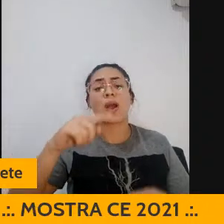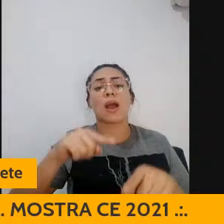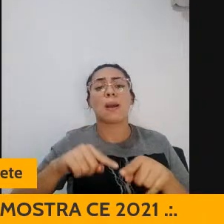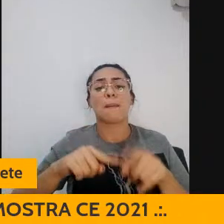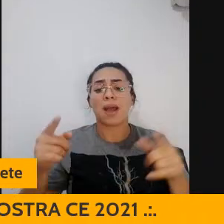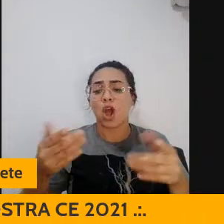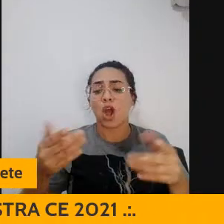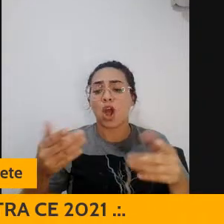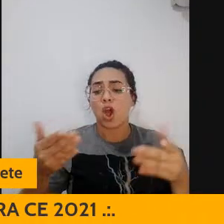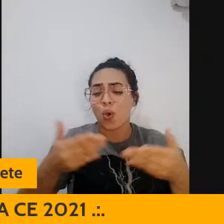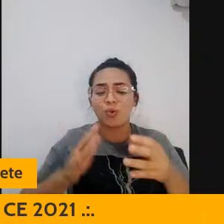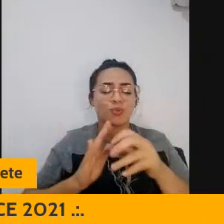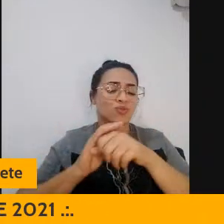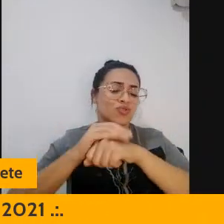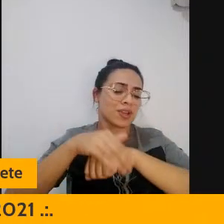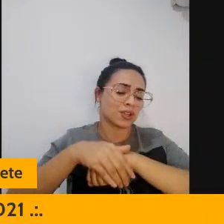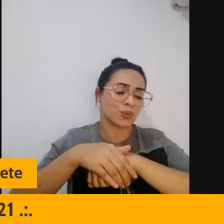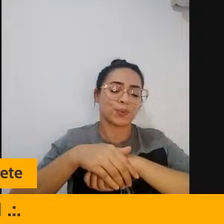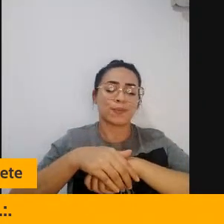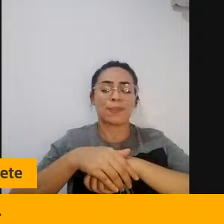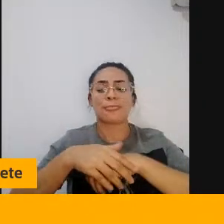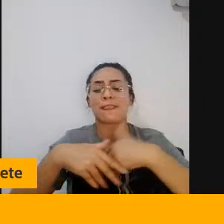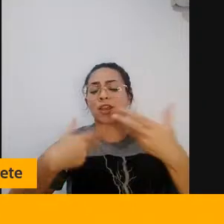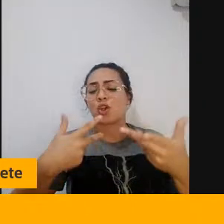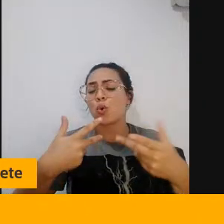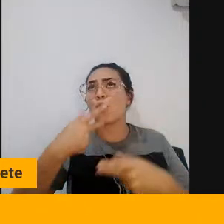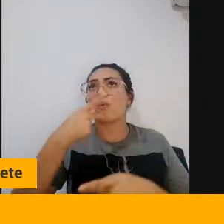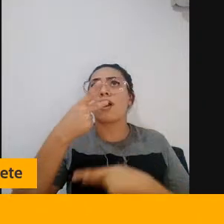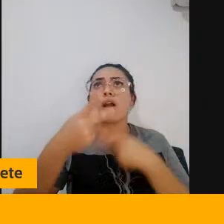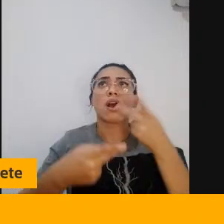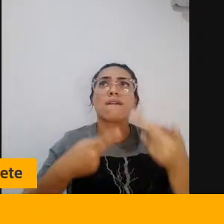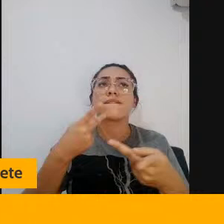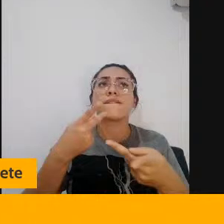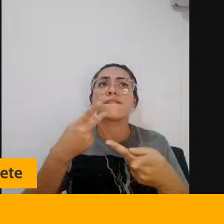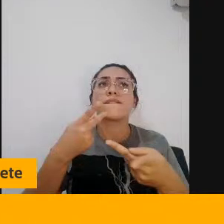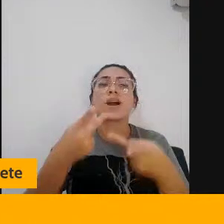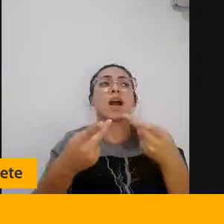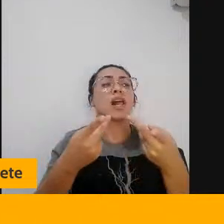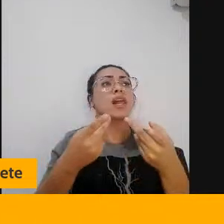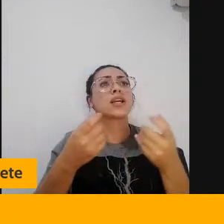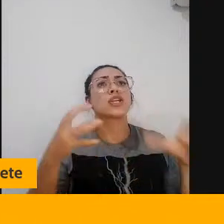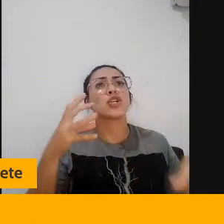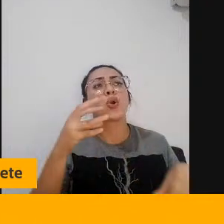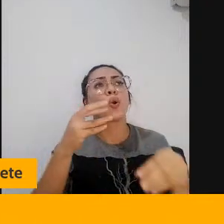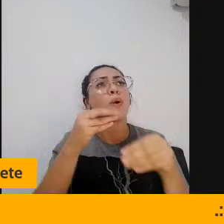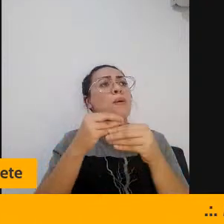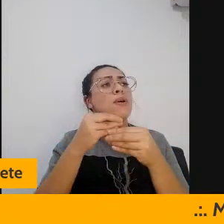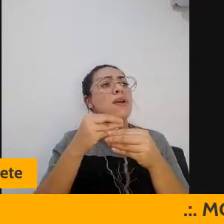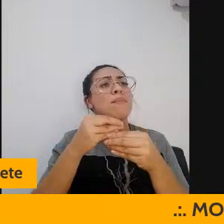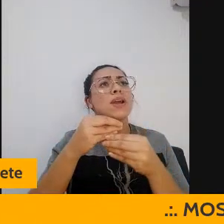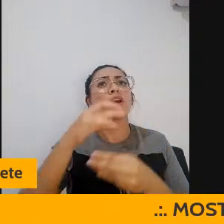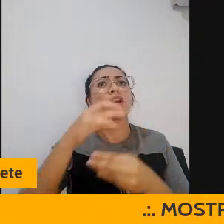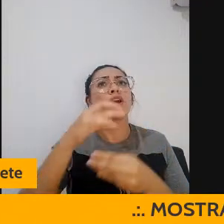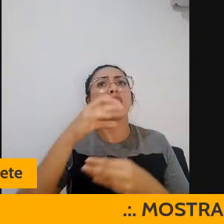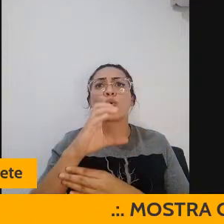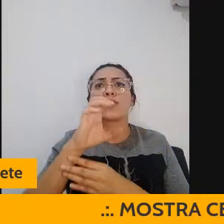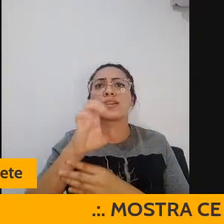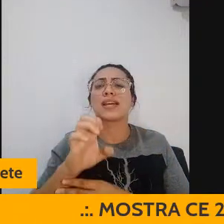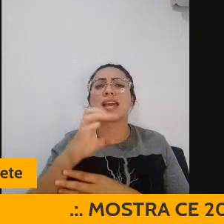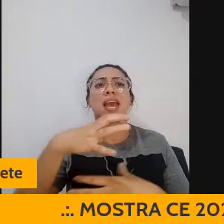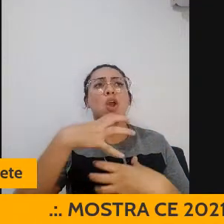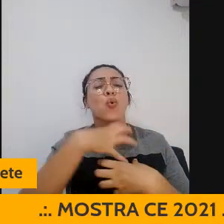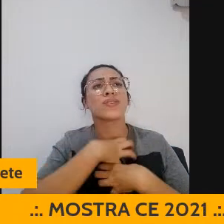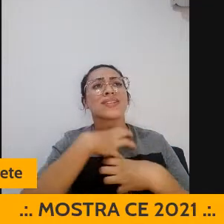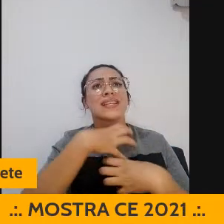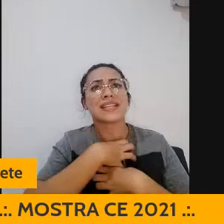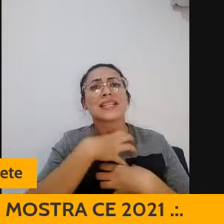hoje uma fala que coloca o CE, né, o sentido do CE,